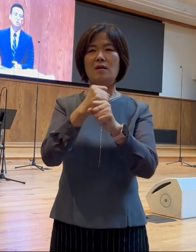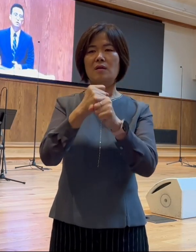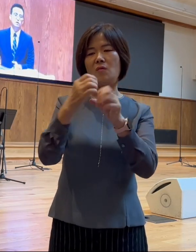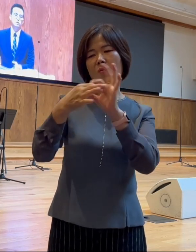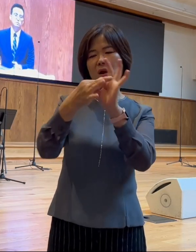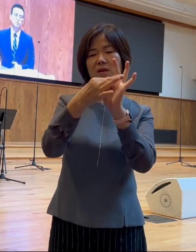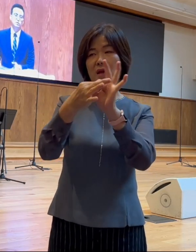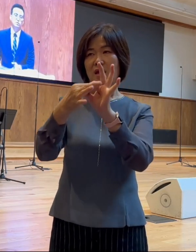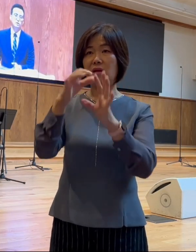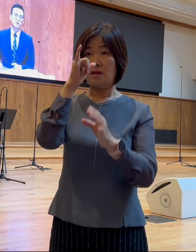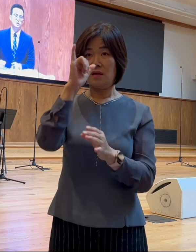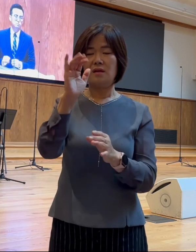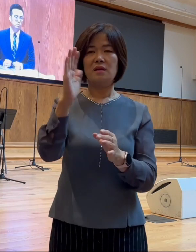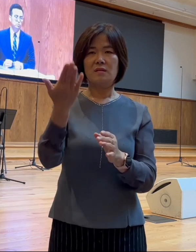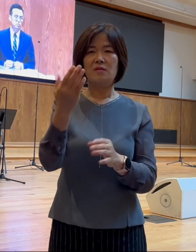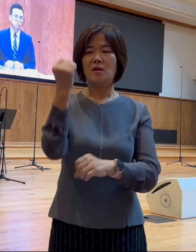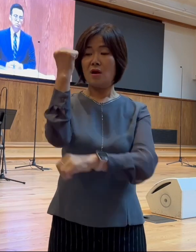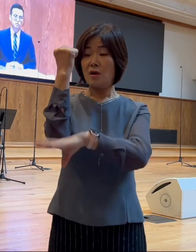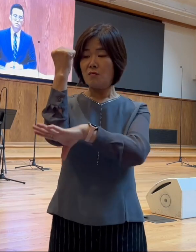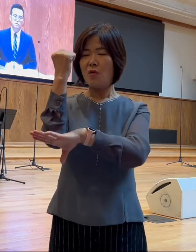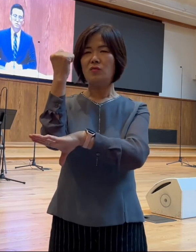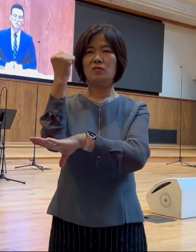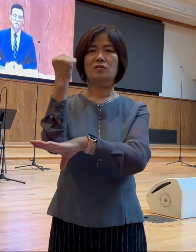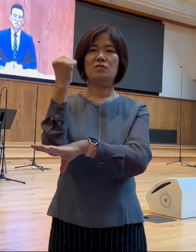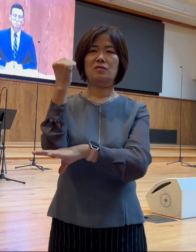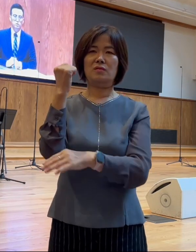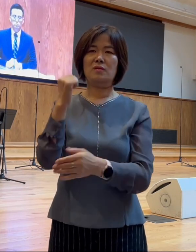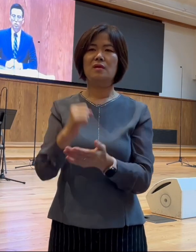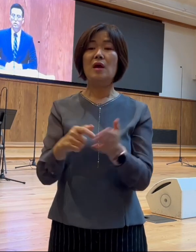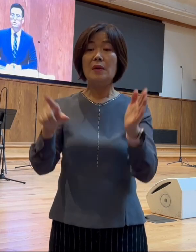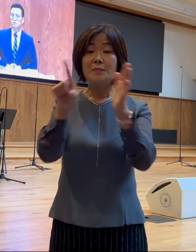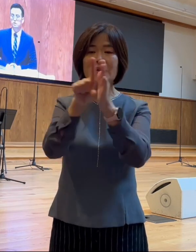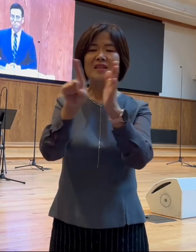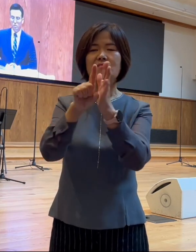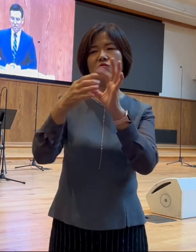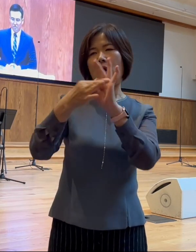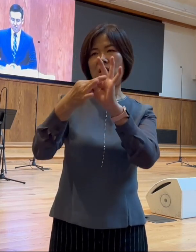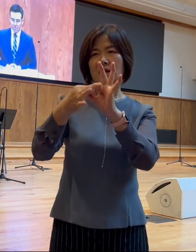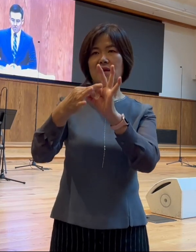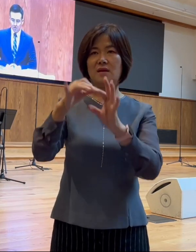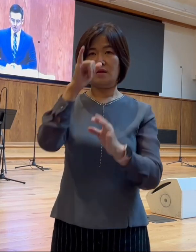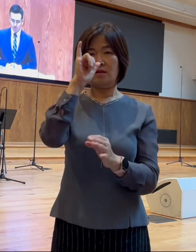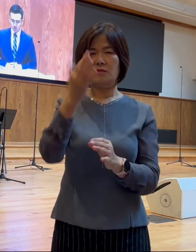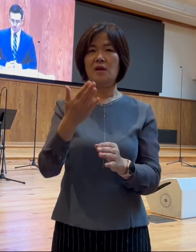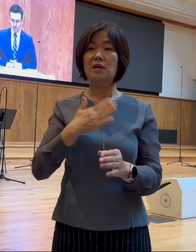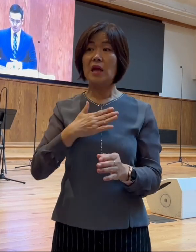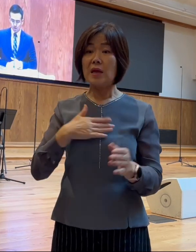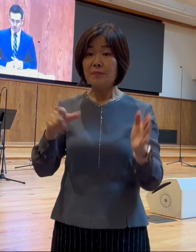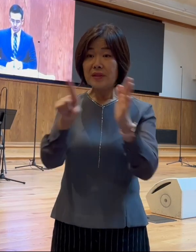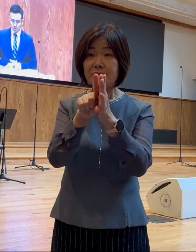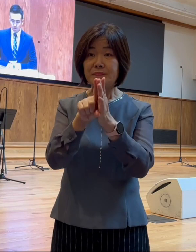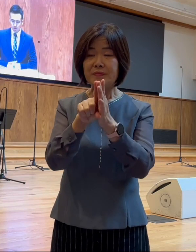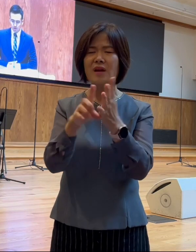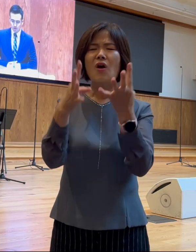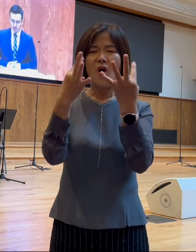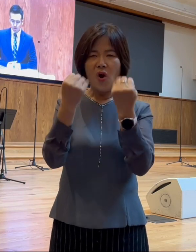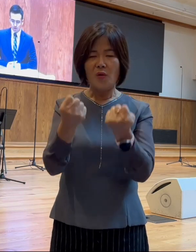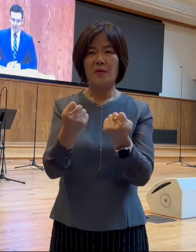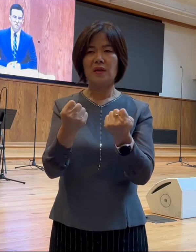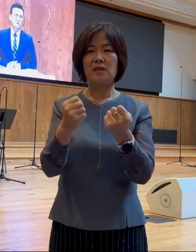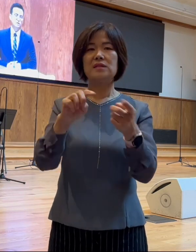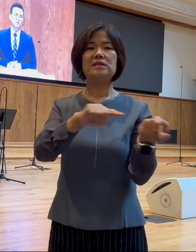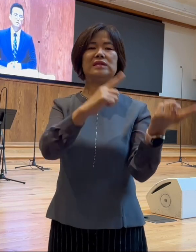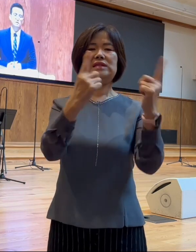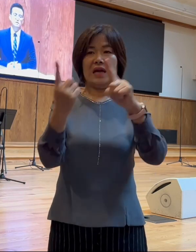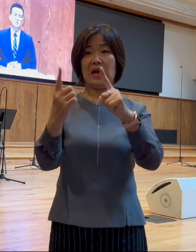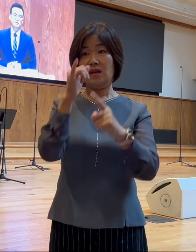관련이 있겠지만요, 근본적으로는 믿음과 관련이 있습니다. 내 믿음이 얼마나